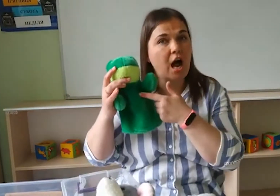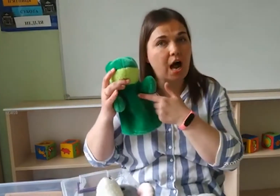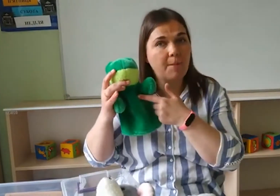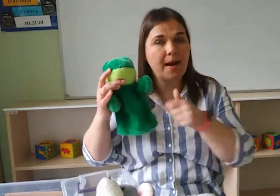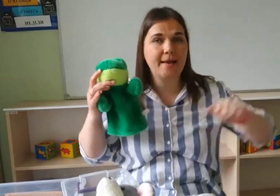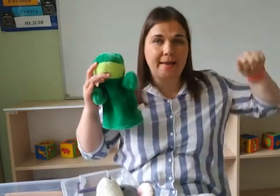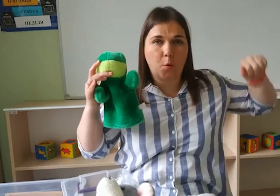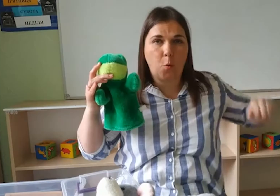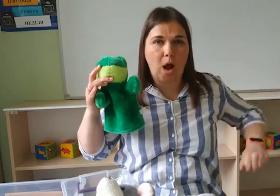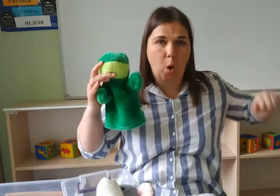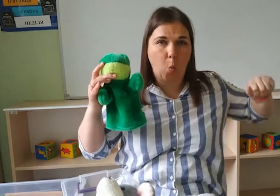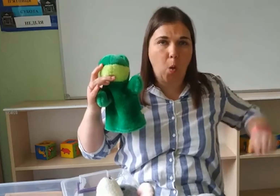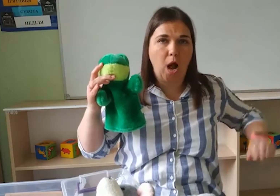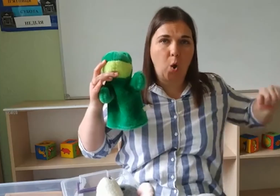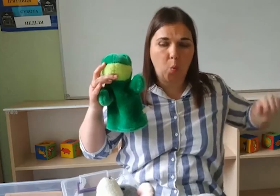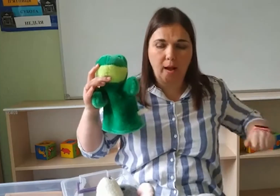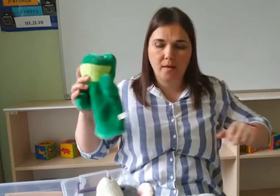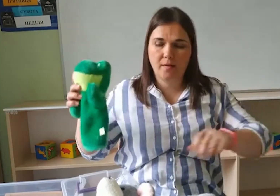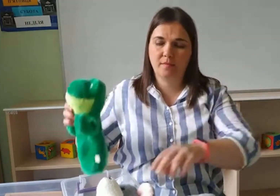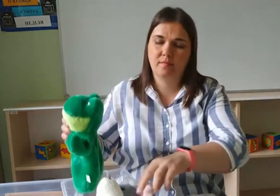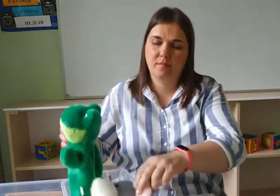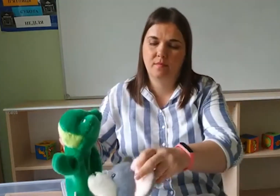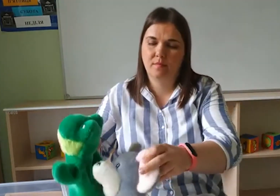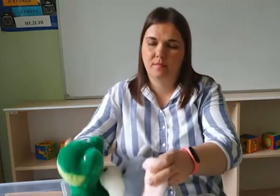Жаба. Ква-ква-ква.